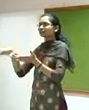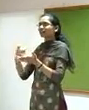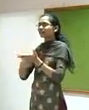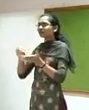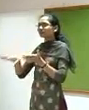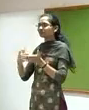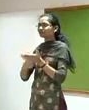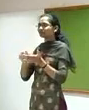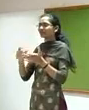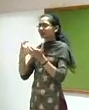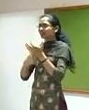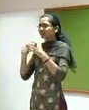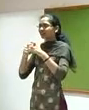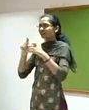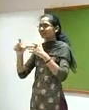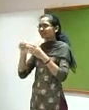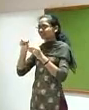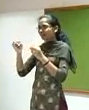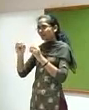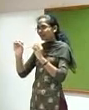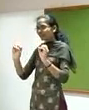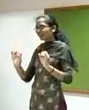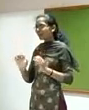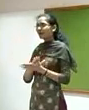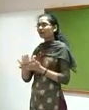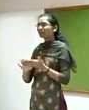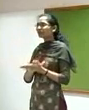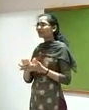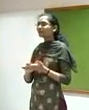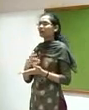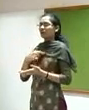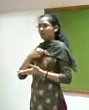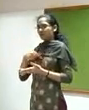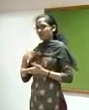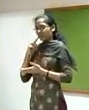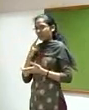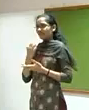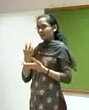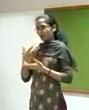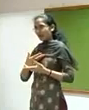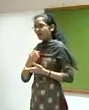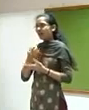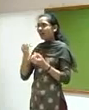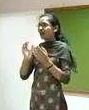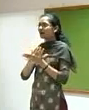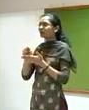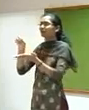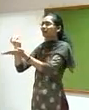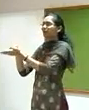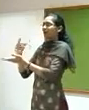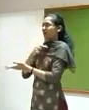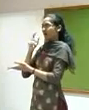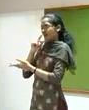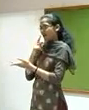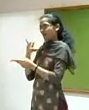तो legislation के ना होते हुए भी CRPD हमारे लिए कहाँ पे कारगर है, कहाँ पे काम आएगी, where is it useful for